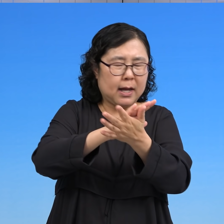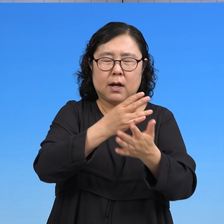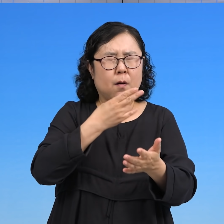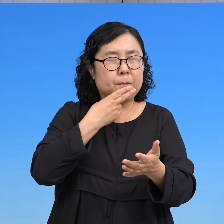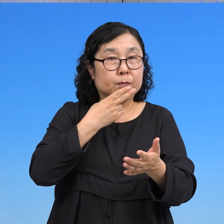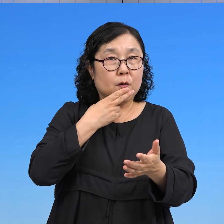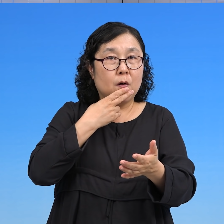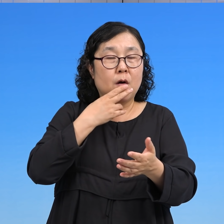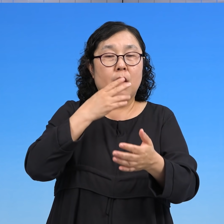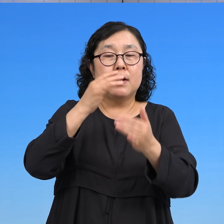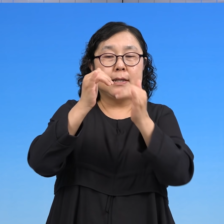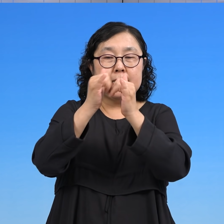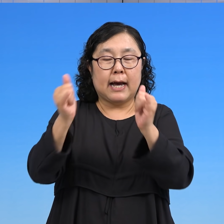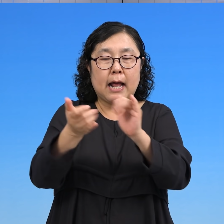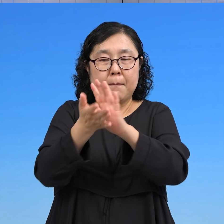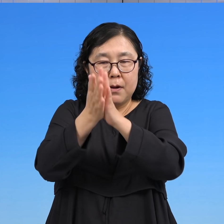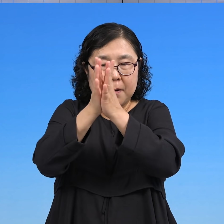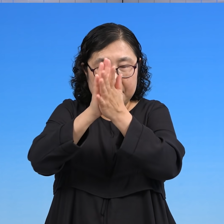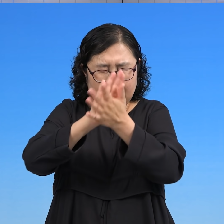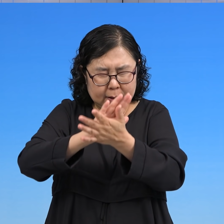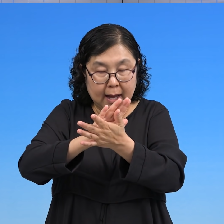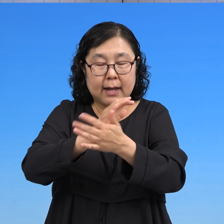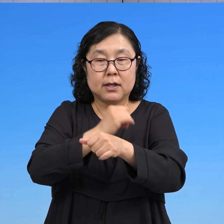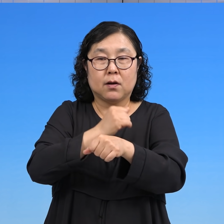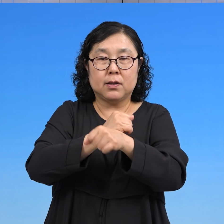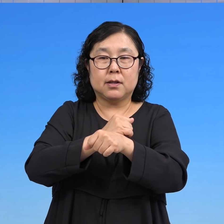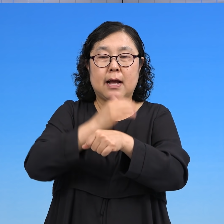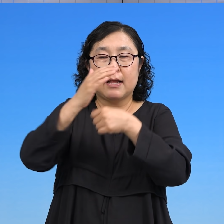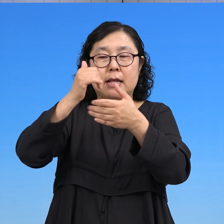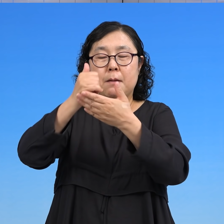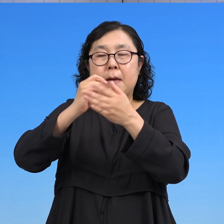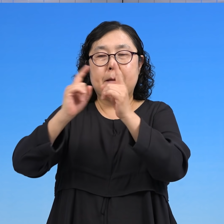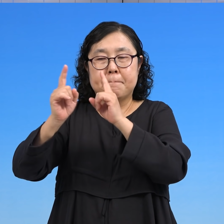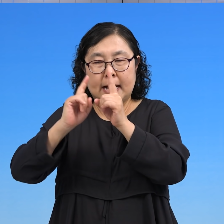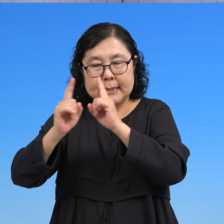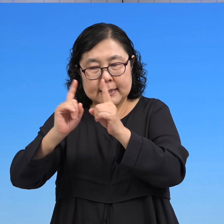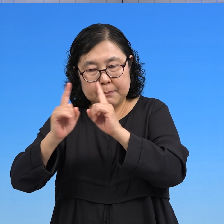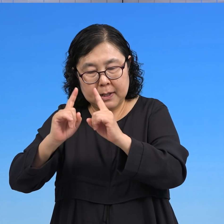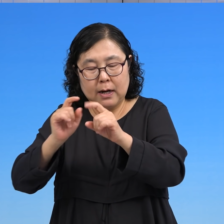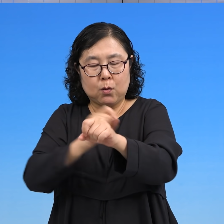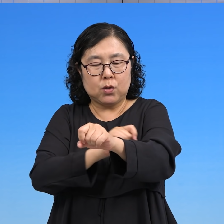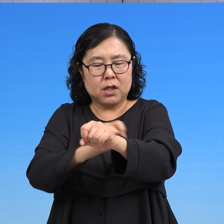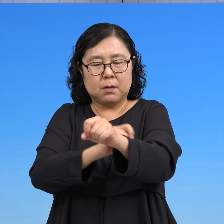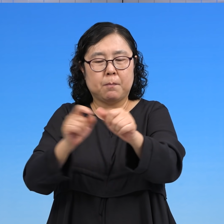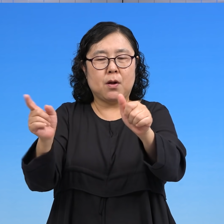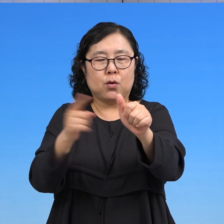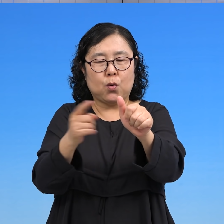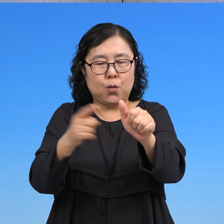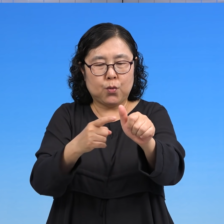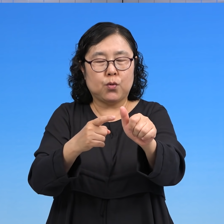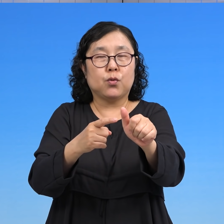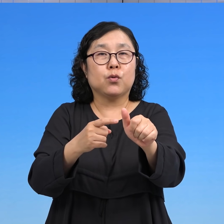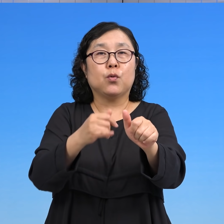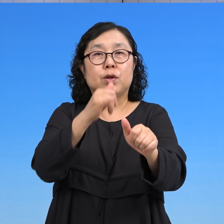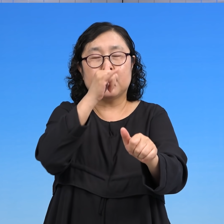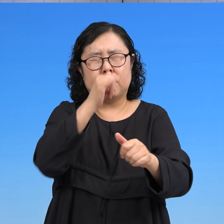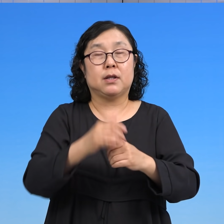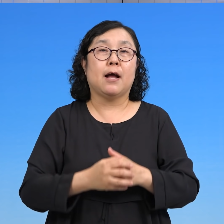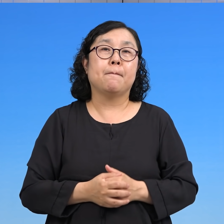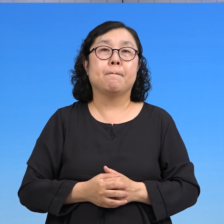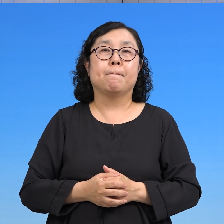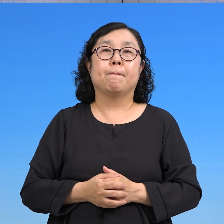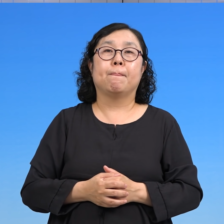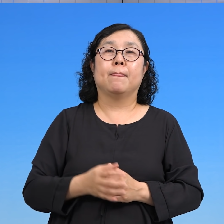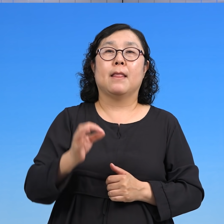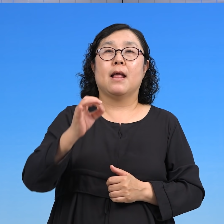사람을 변화시키는 건 하나님의 말씀이다, 세미한 음성이다, 특별 교육을 시키고 계세요. 여러분 생각을